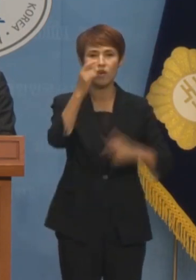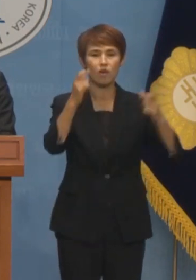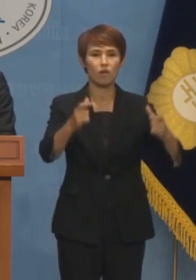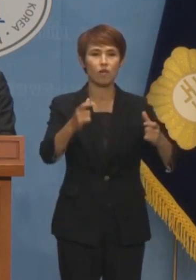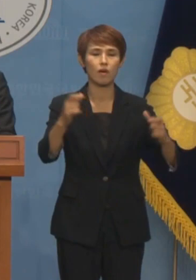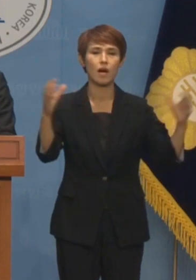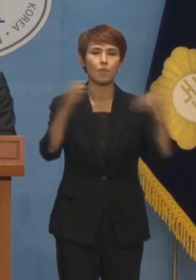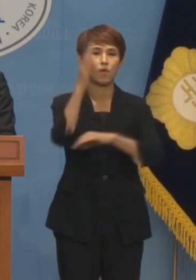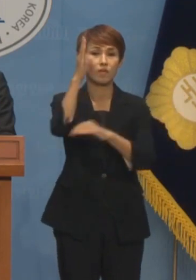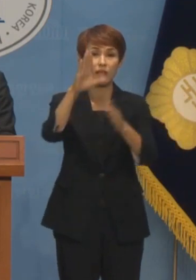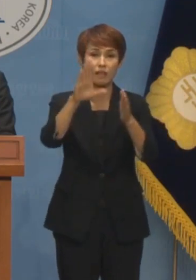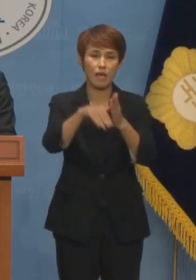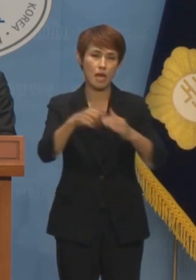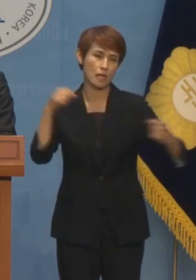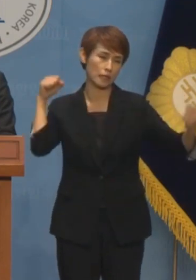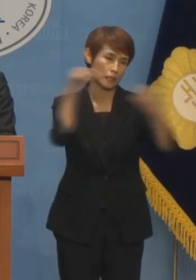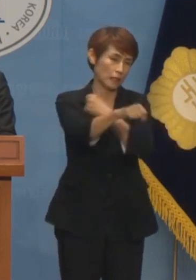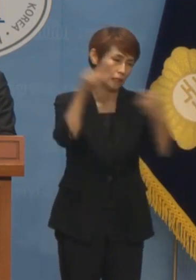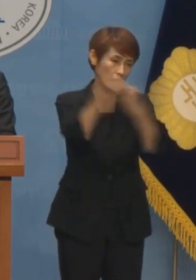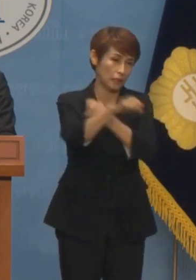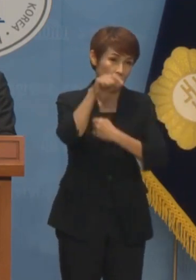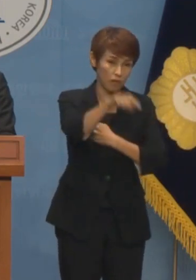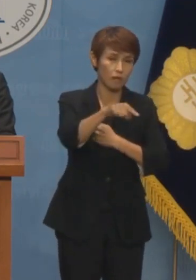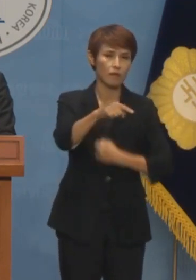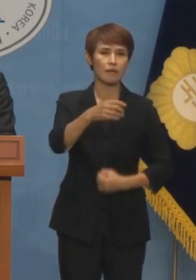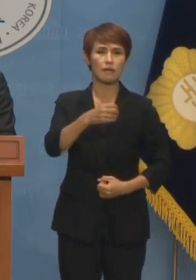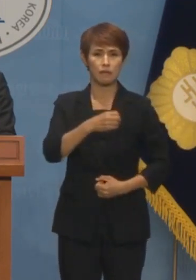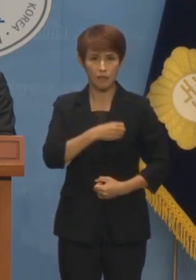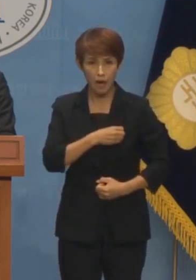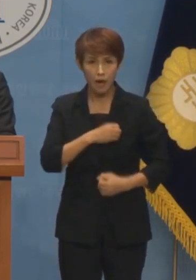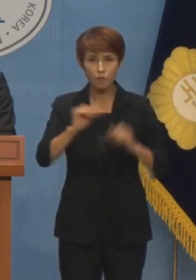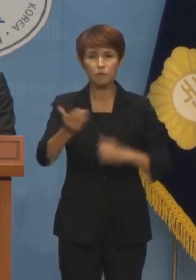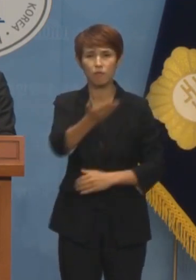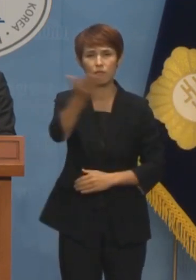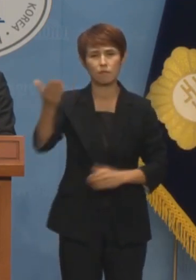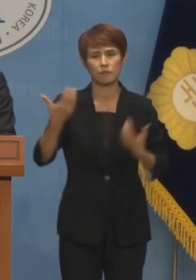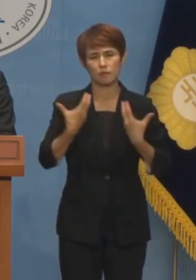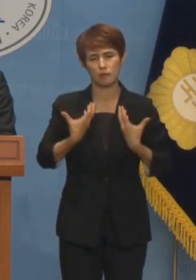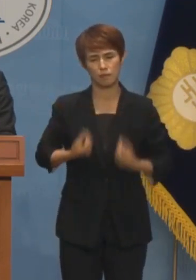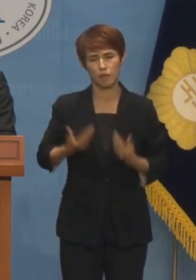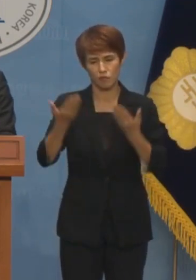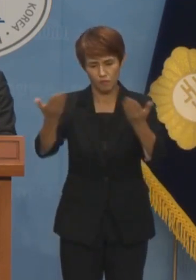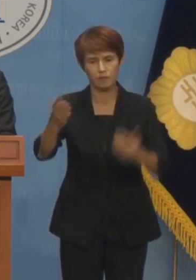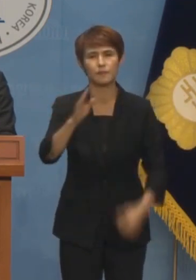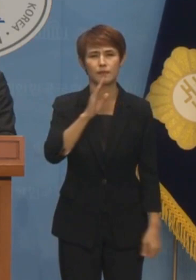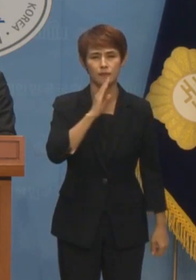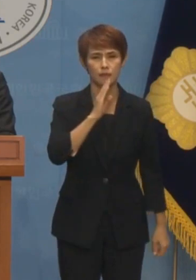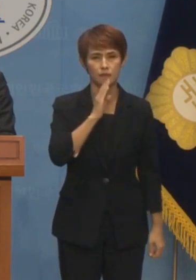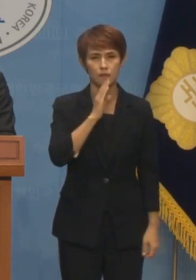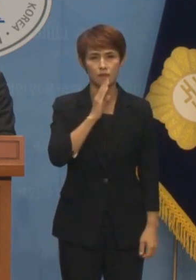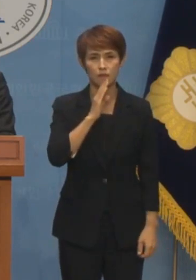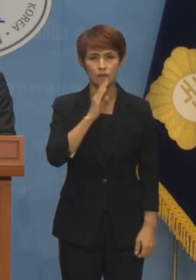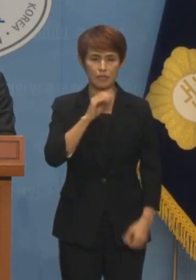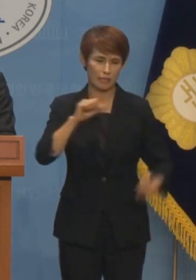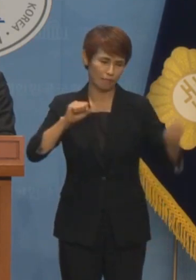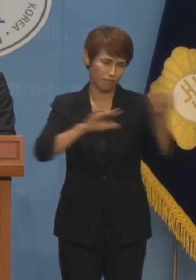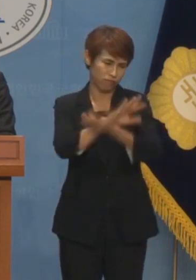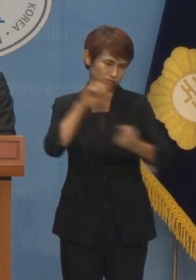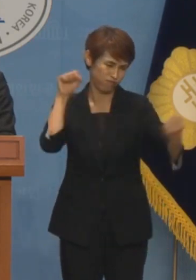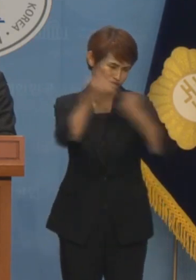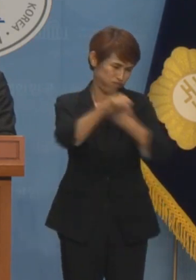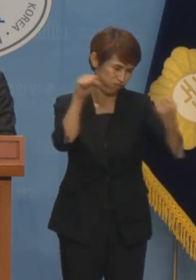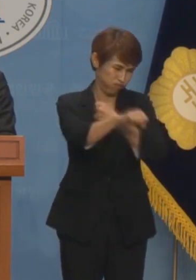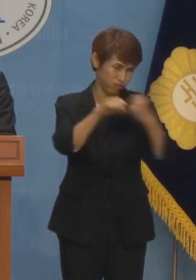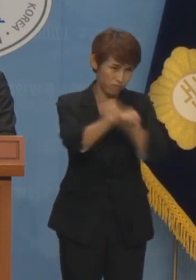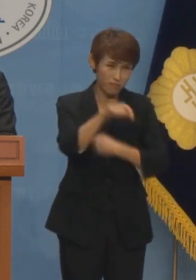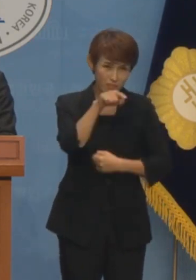발생한 폭력 사태가 당원과 국민에게 큰 실망을 안겨드렸습니다. 그러나 폭력 사태에 대한 사실관계는